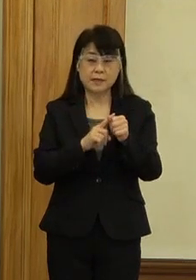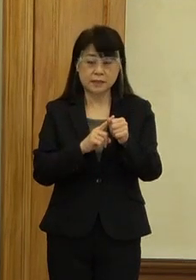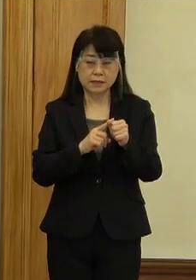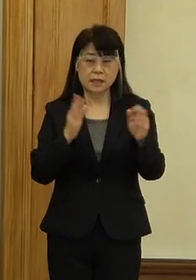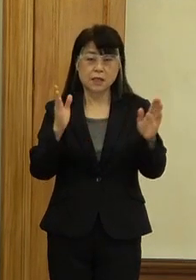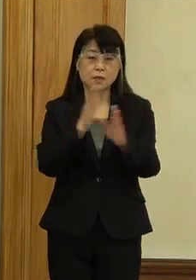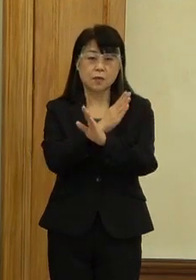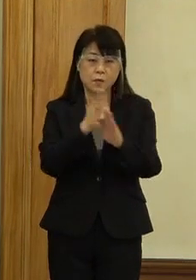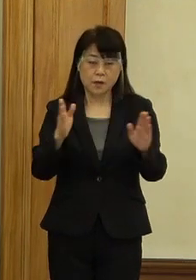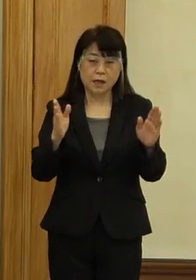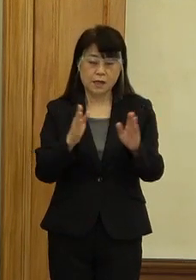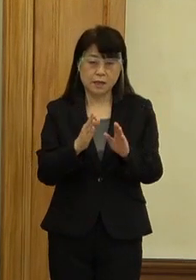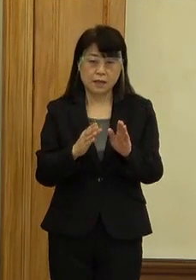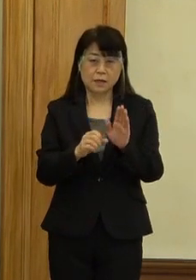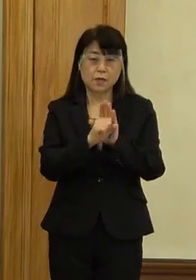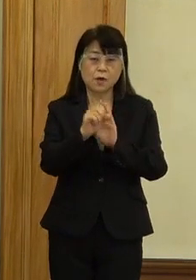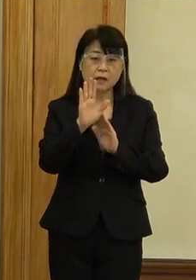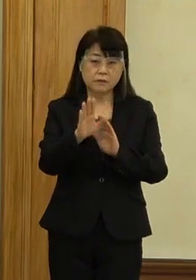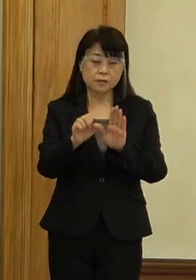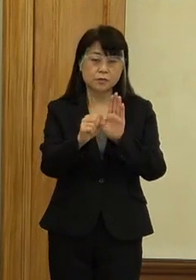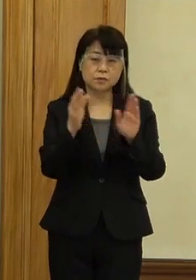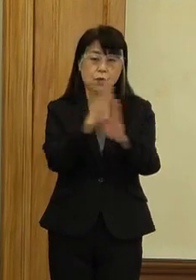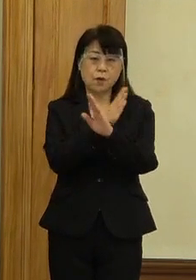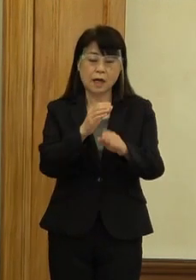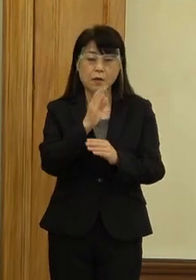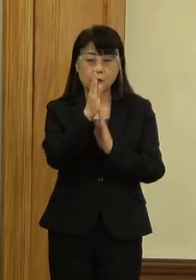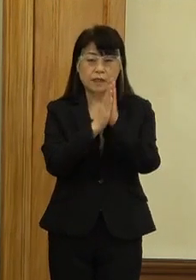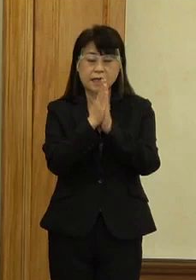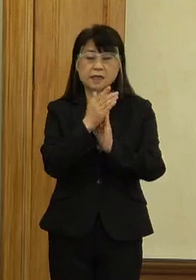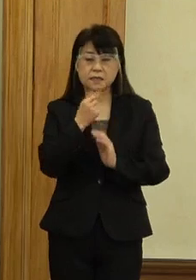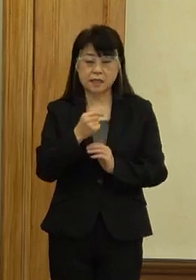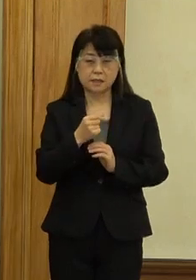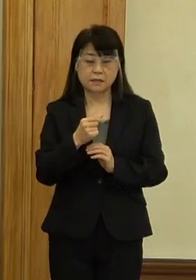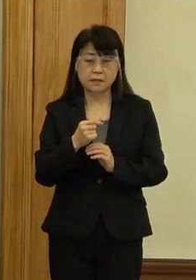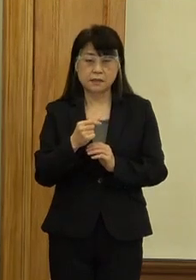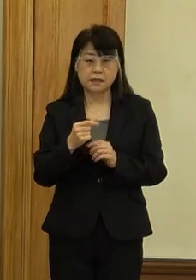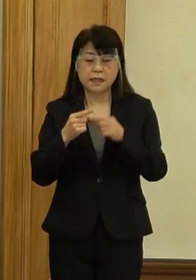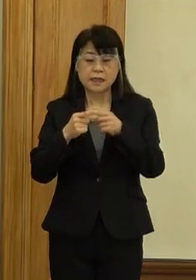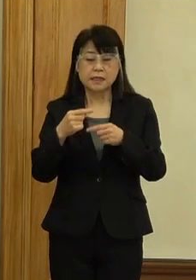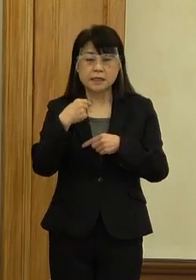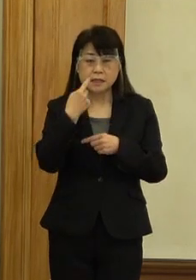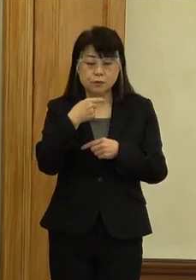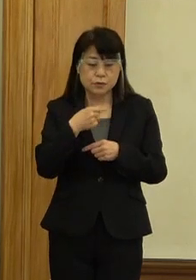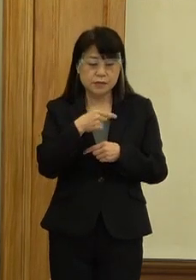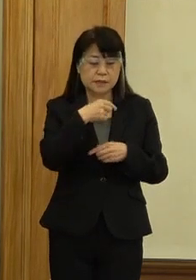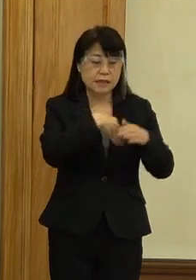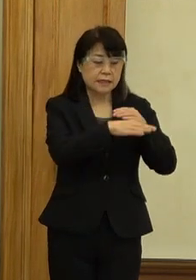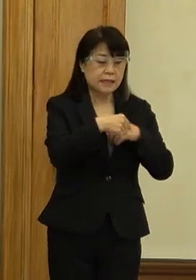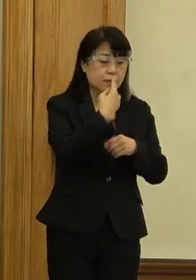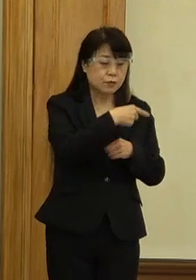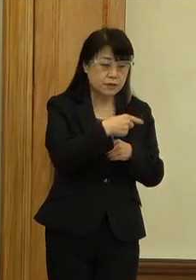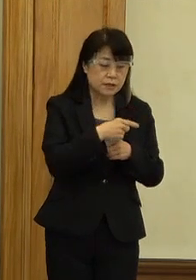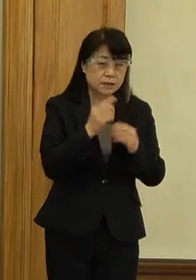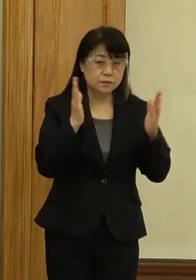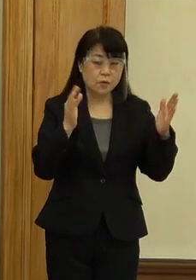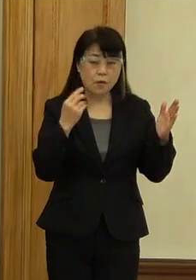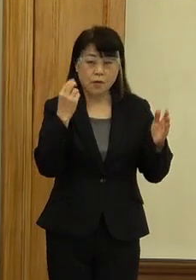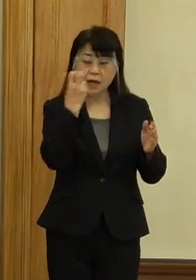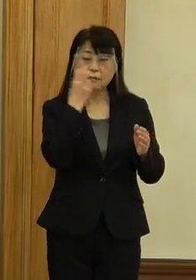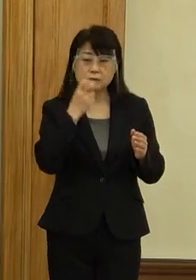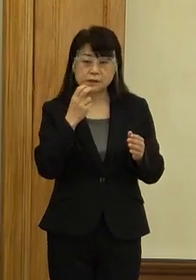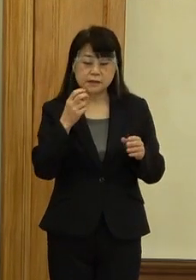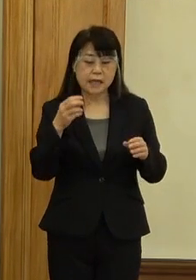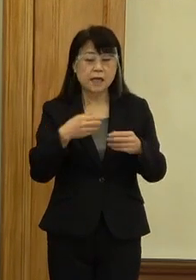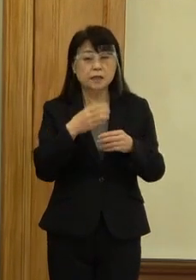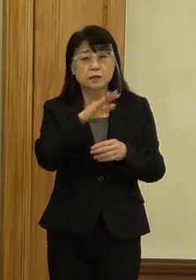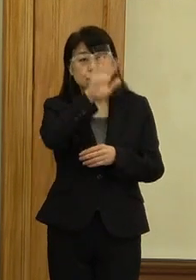します。具体的には部屋の中の空気の入り口出口を確認し、この図にありますように空気の